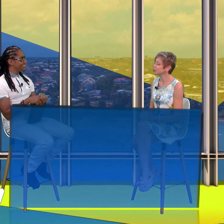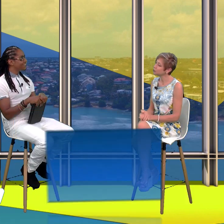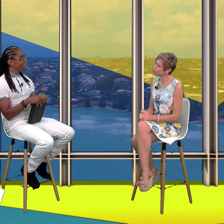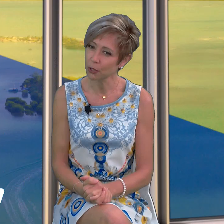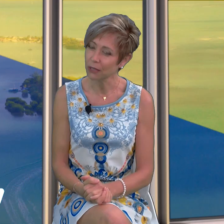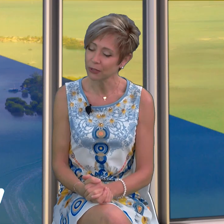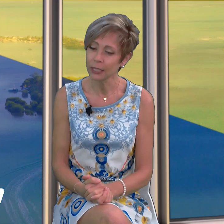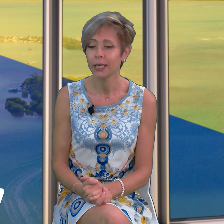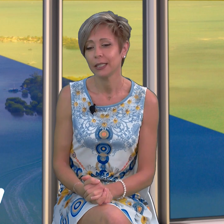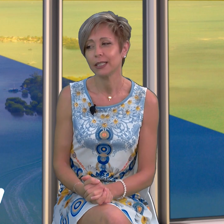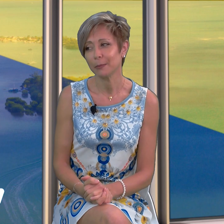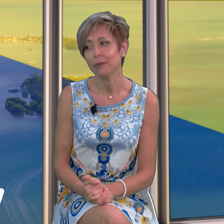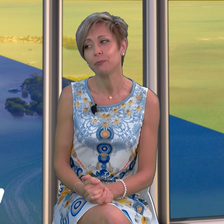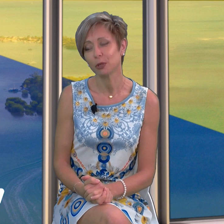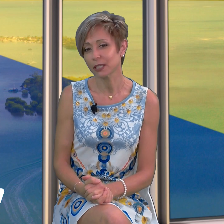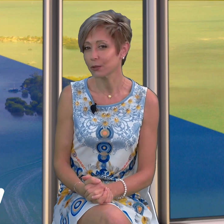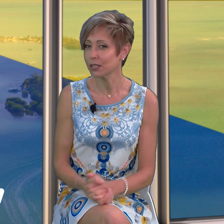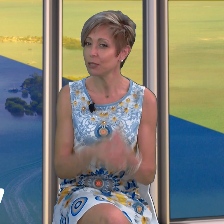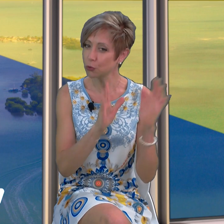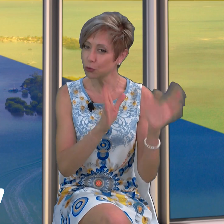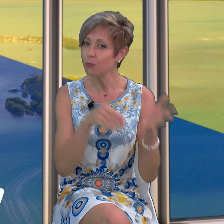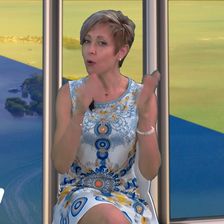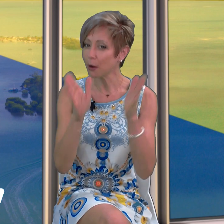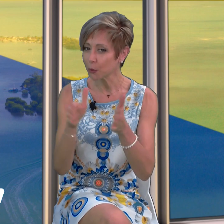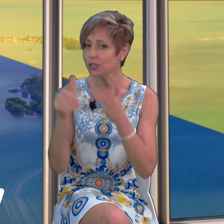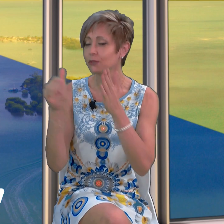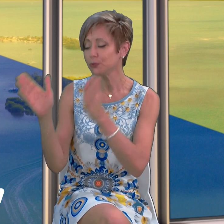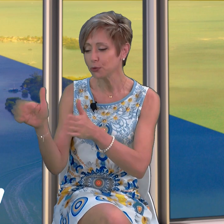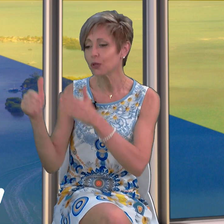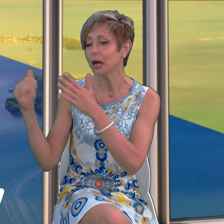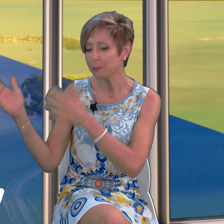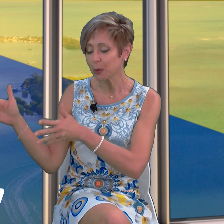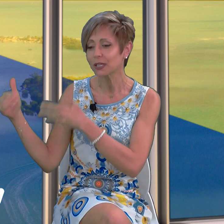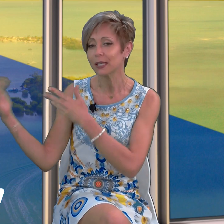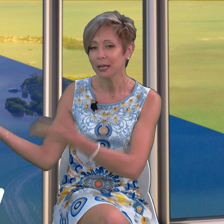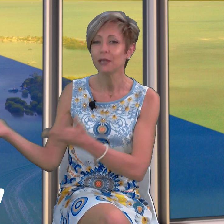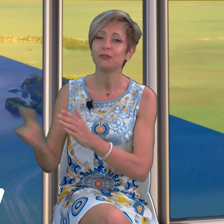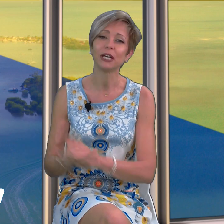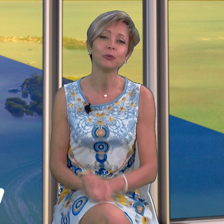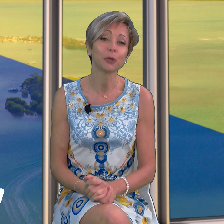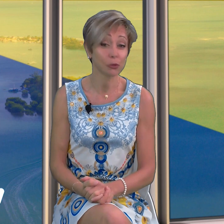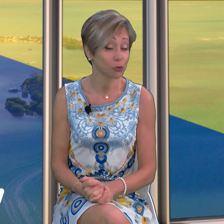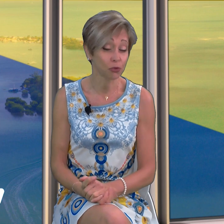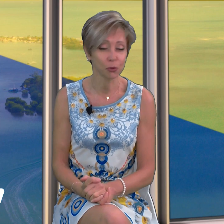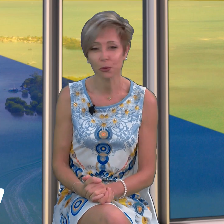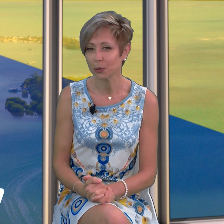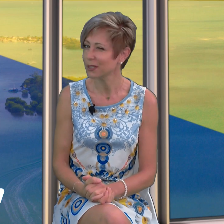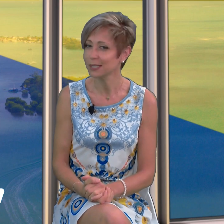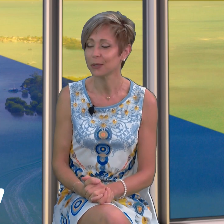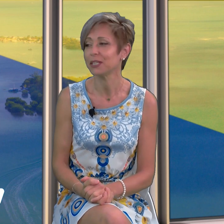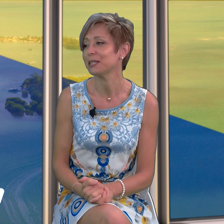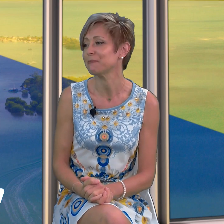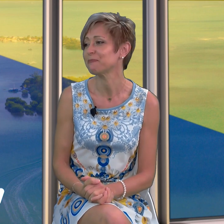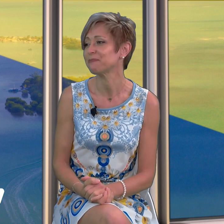série de photographies qui s'appelle Portrait sensible. Et tous les mois, on diffuse un portrait via nos réseaux sociaux. Donc,